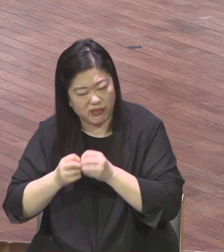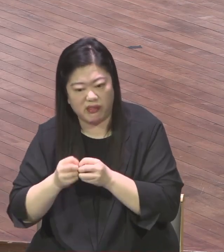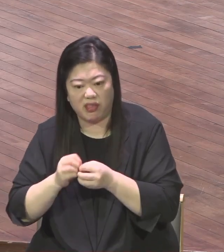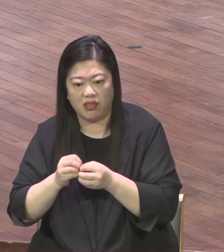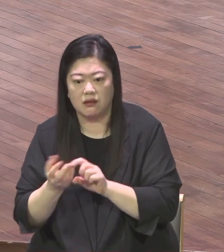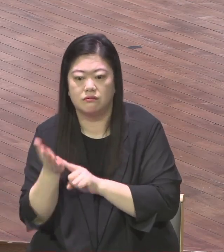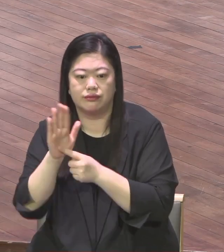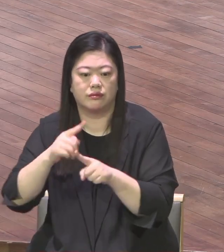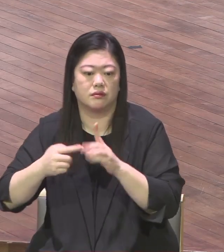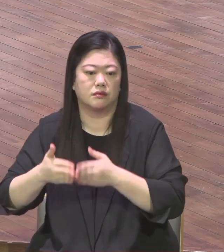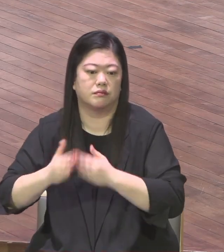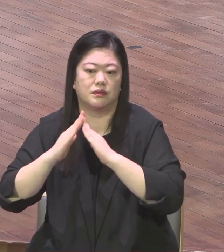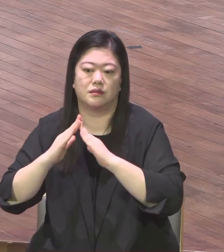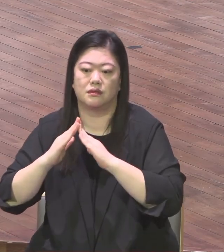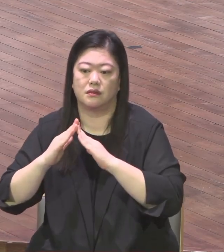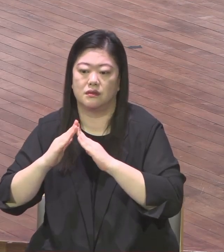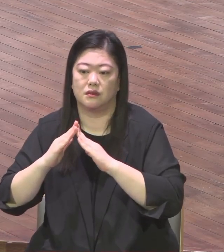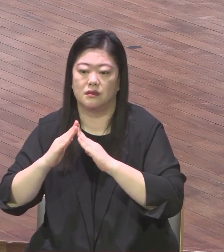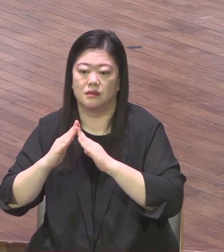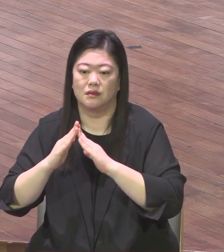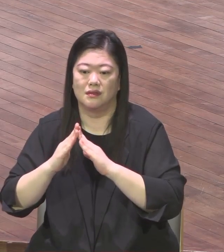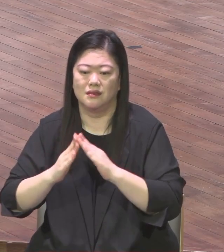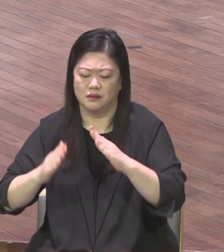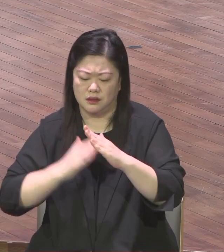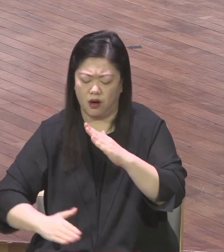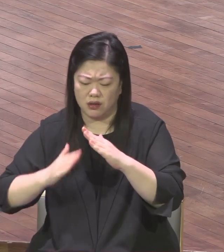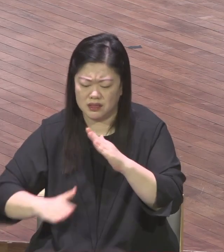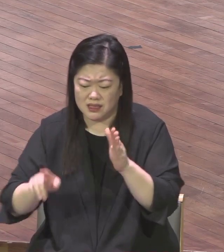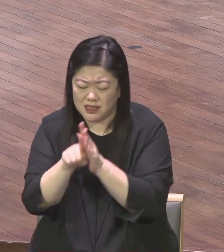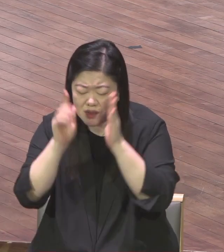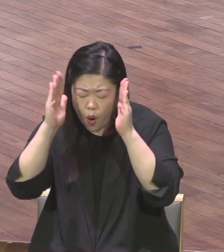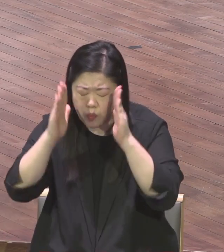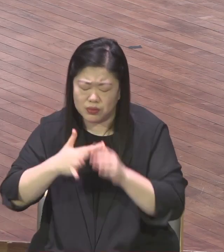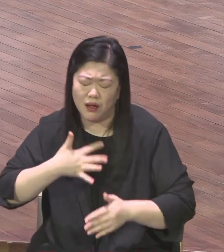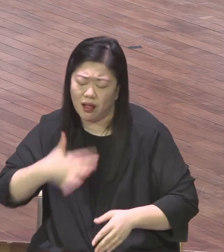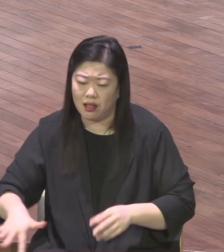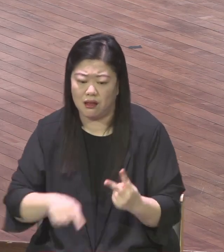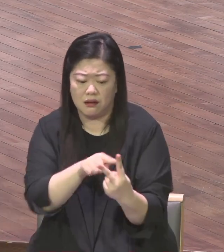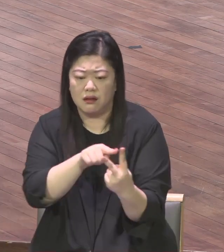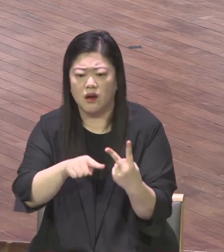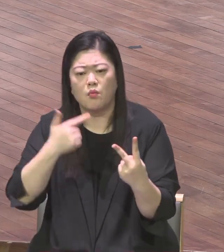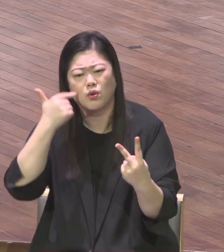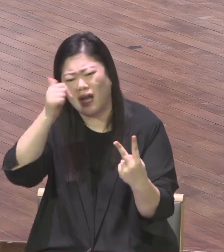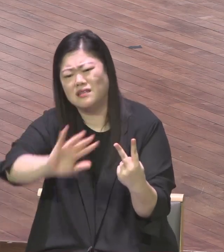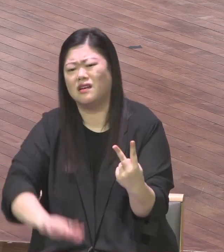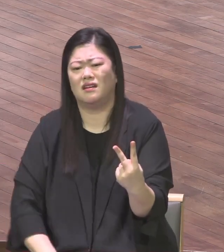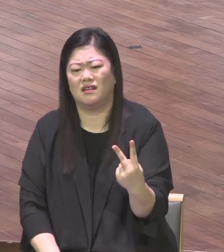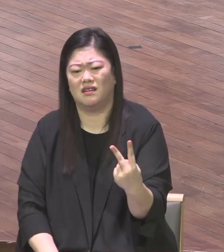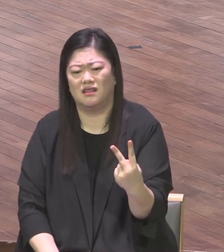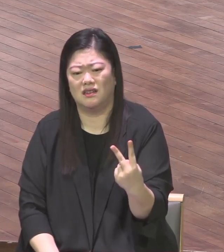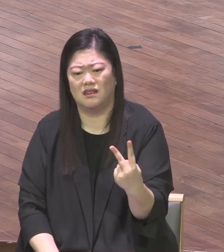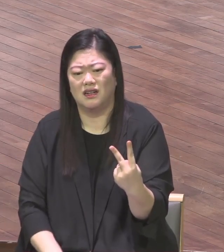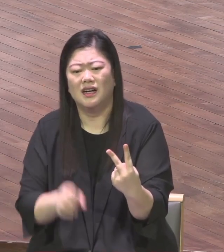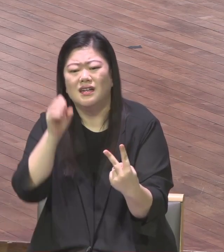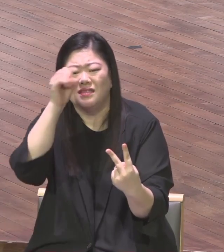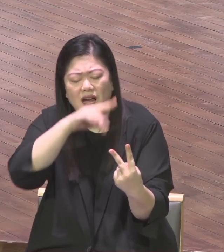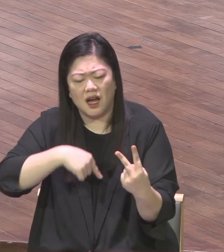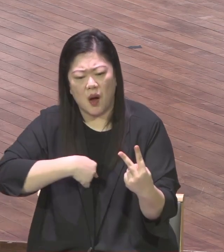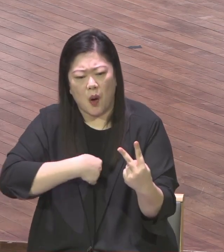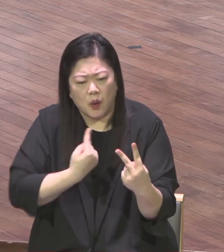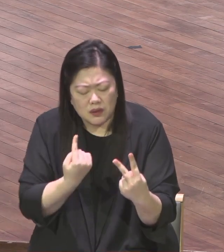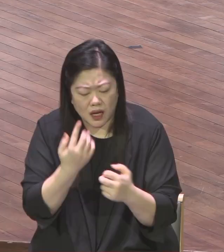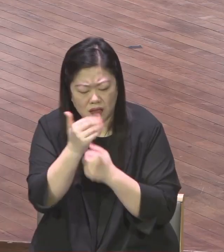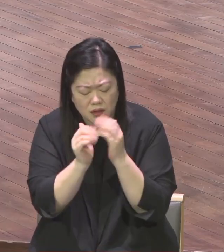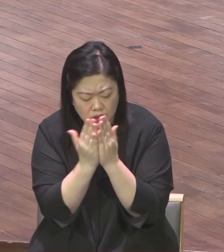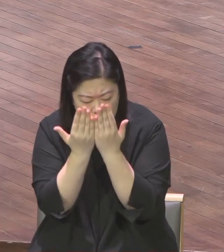특징이 신학을 한 적이, 정통신학 한 적이, 그건 단 적이 없어요. 목사 아니에요. 그냥 기도하다가 그냥